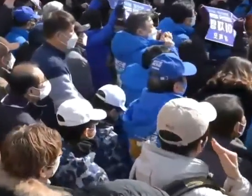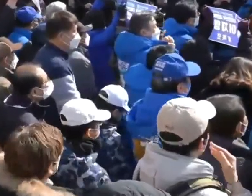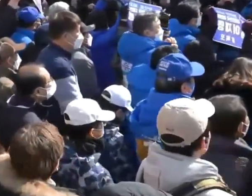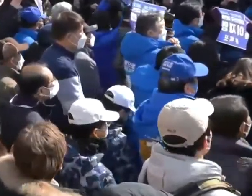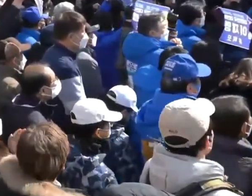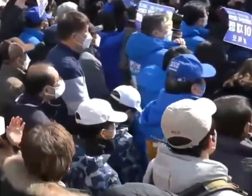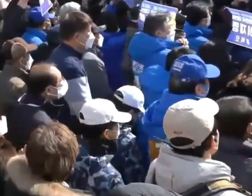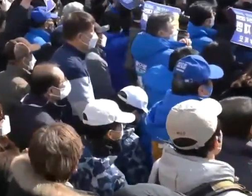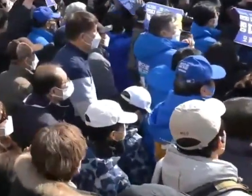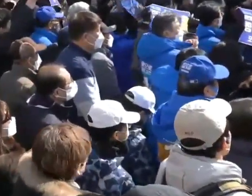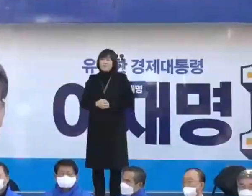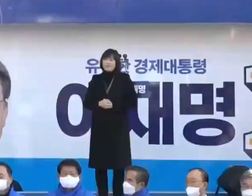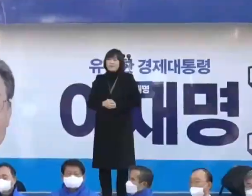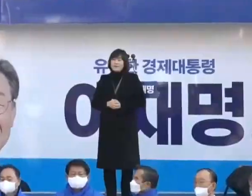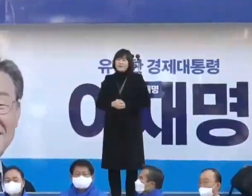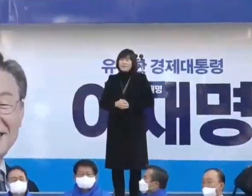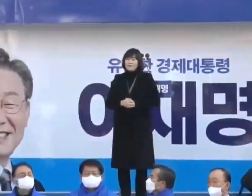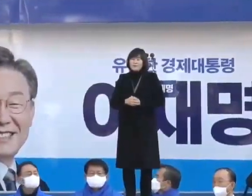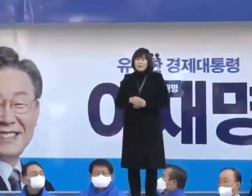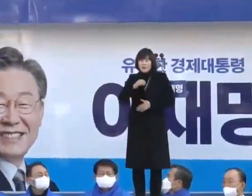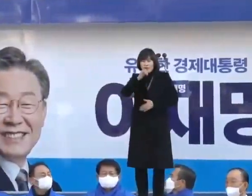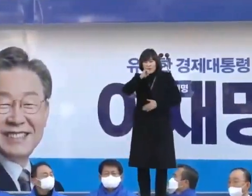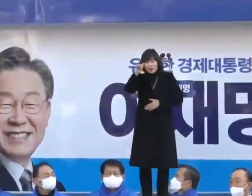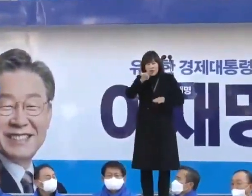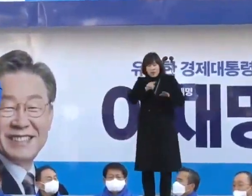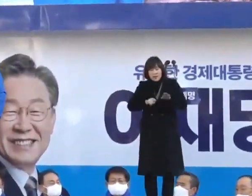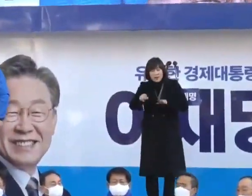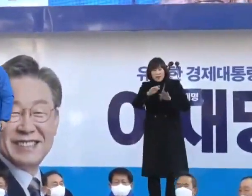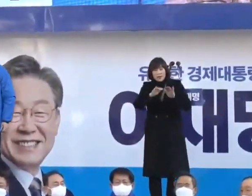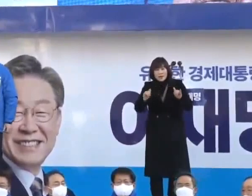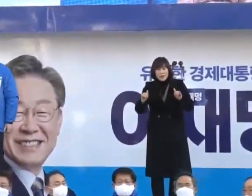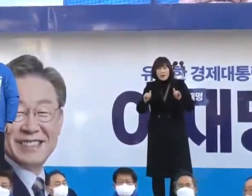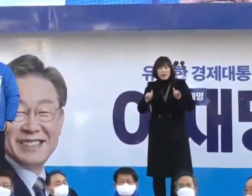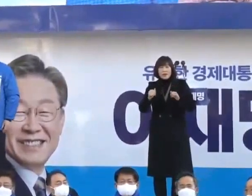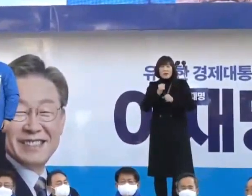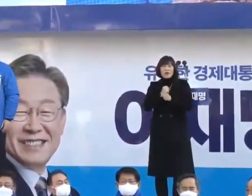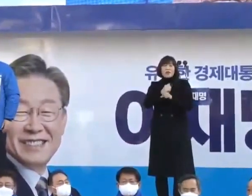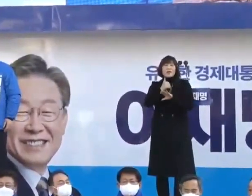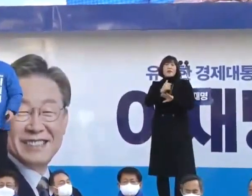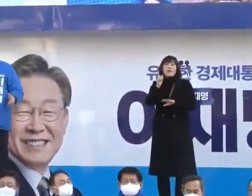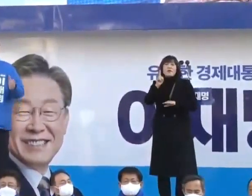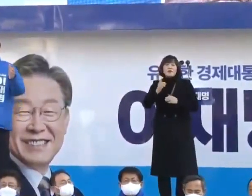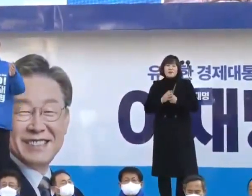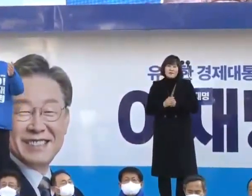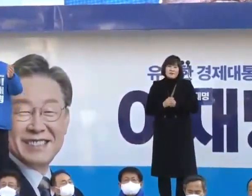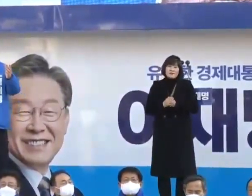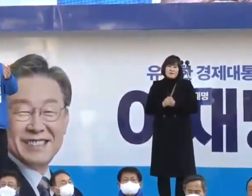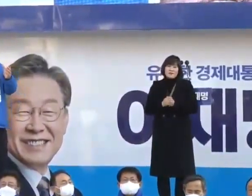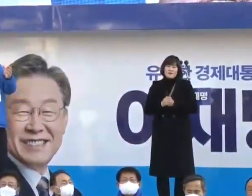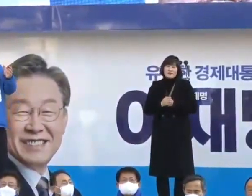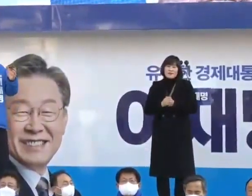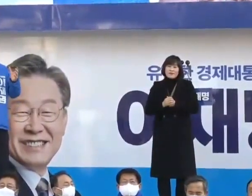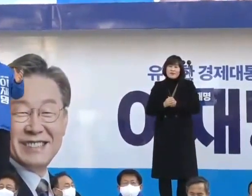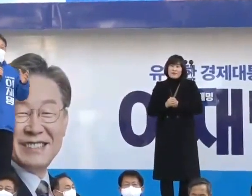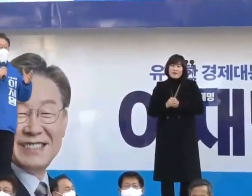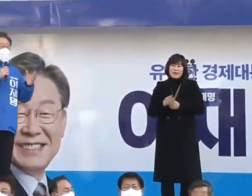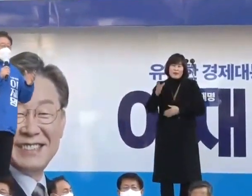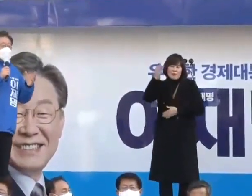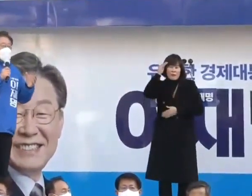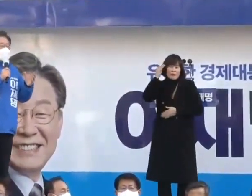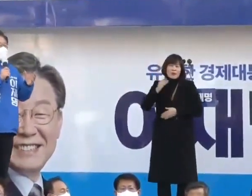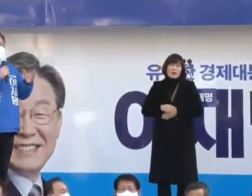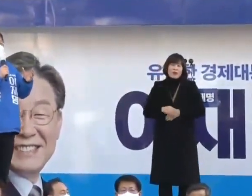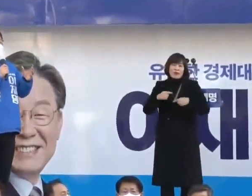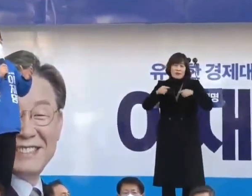우리 뛰어난 리더가 어떤 결과를 만들 수 있는지 무능한 리더가 어떤